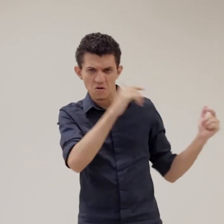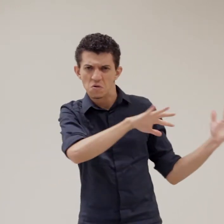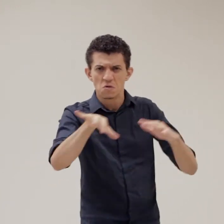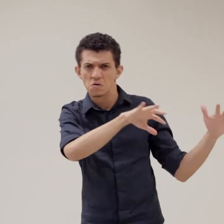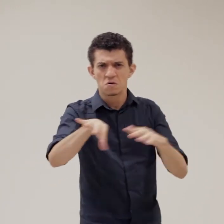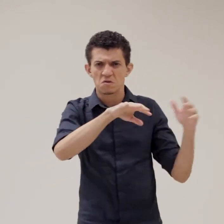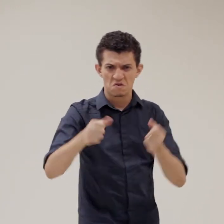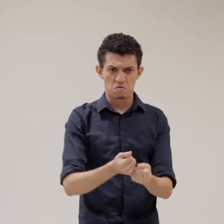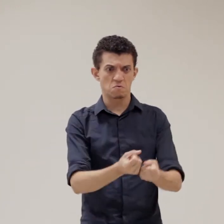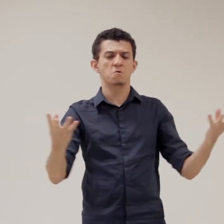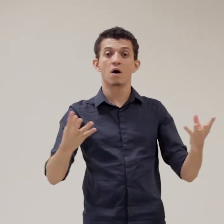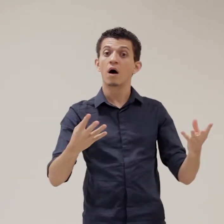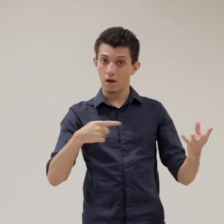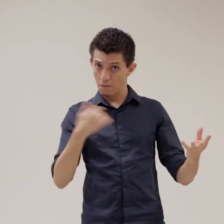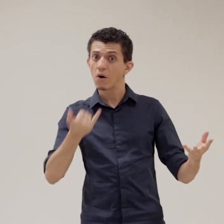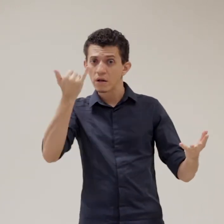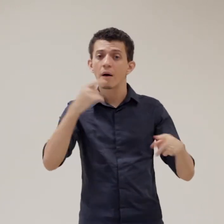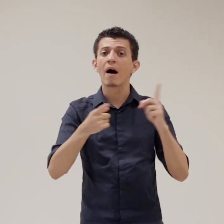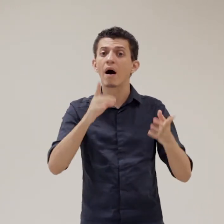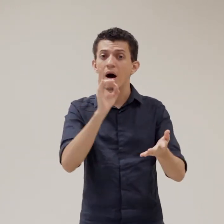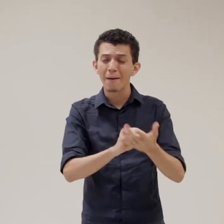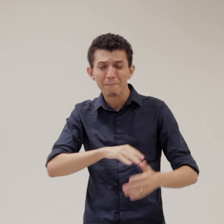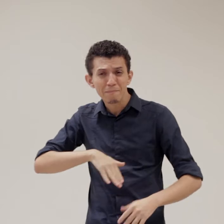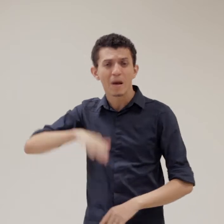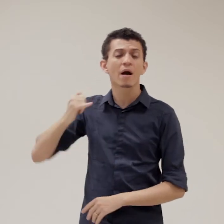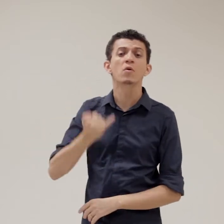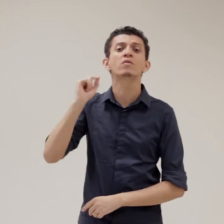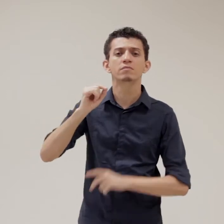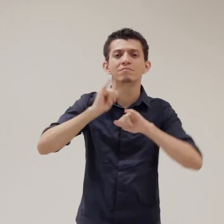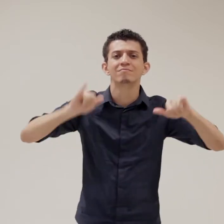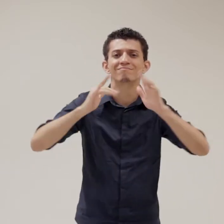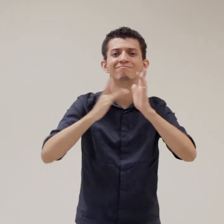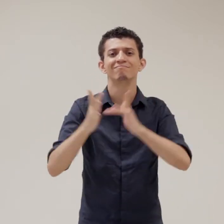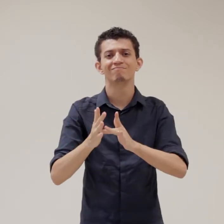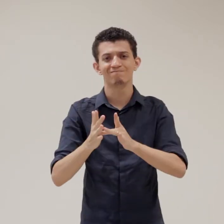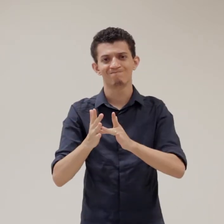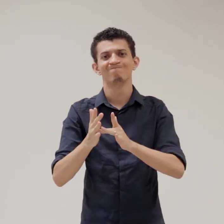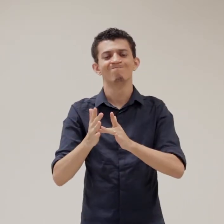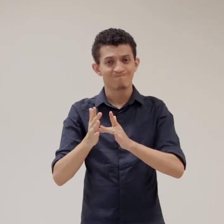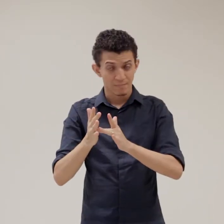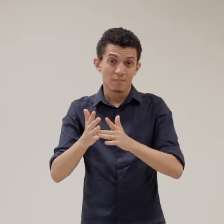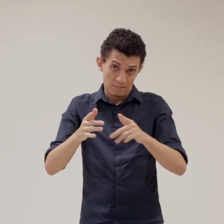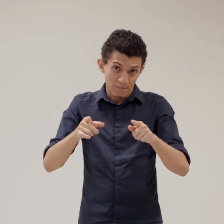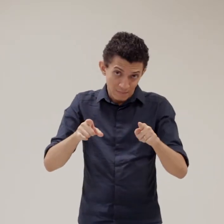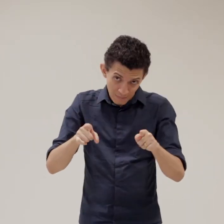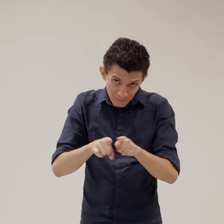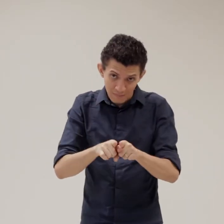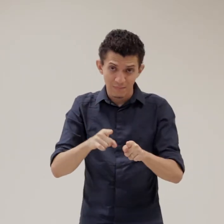que é importante, sem dúvida. Mas não se pode perder a prioridade do anúncio do Evangelho de Cristo. Além disso, destaca,